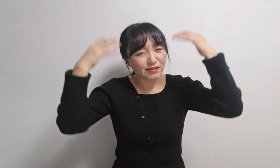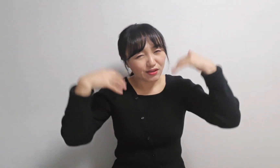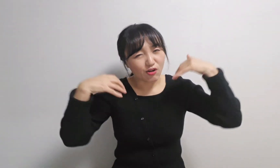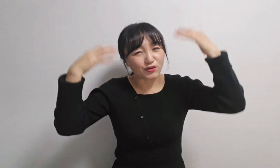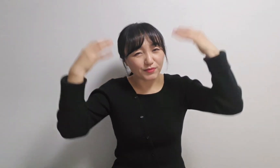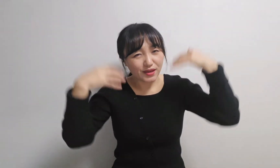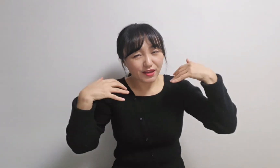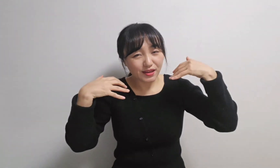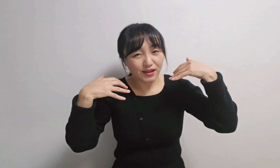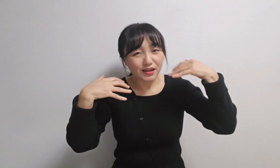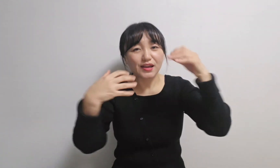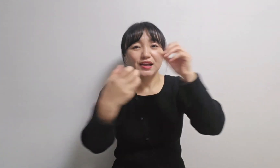여름에